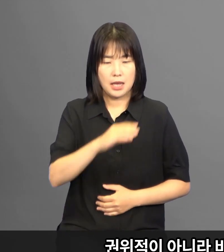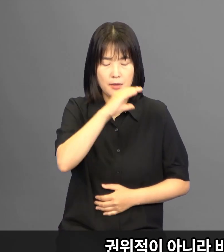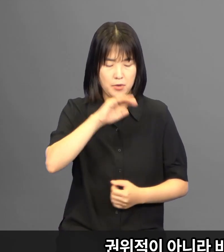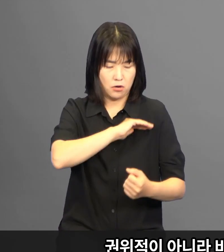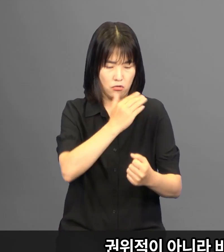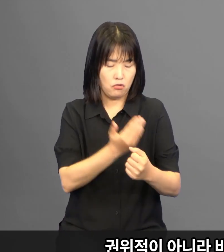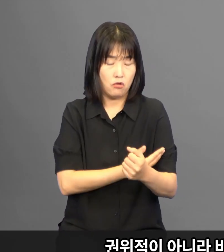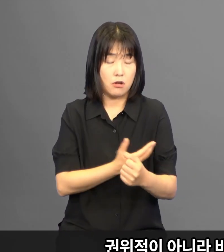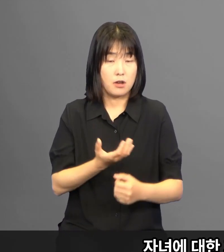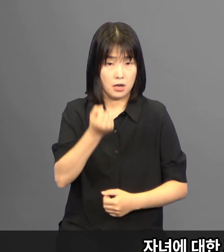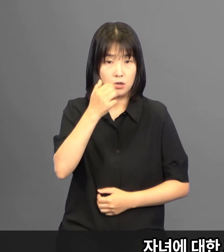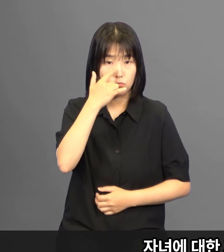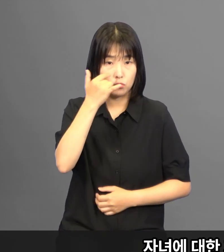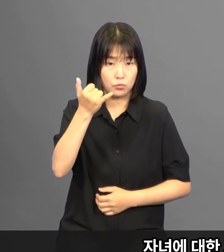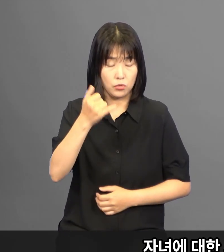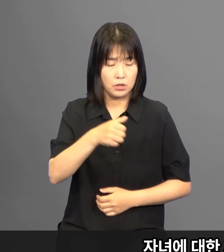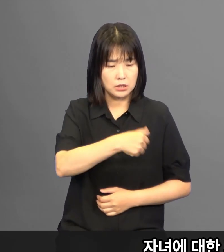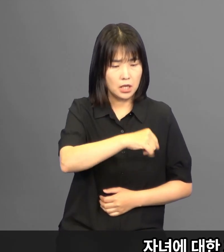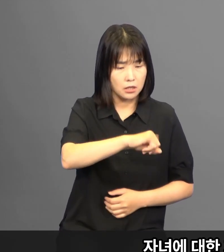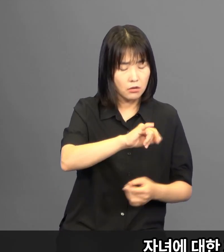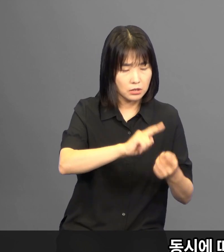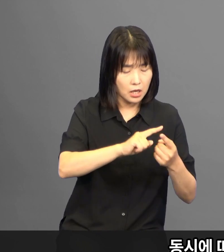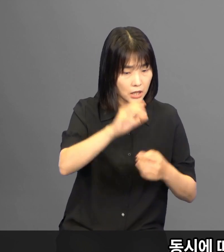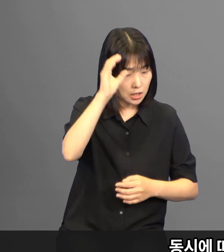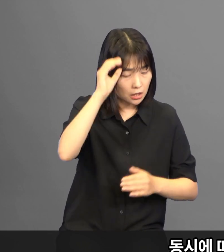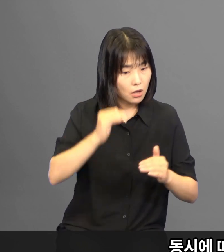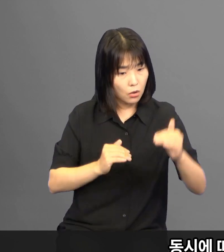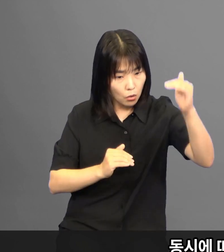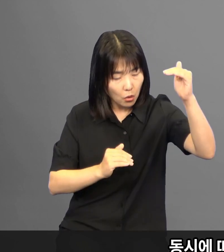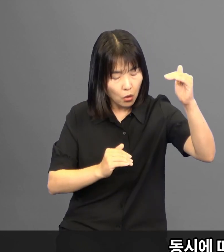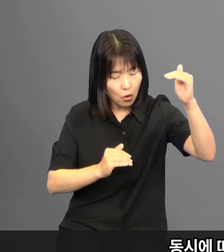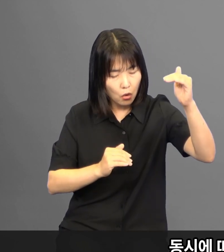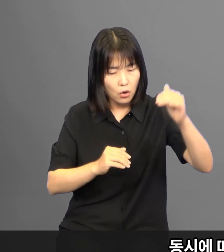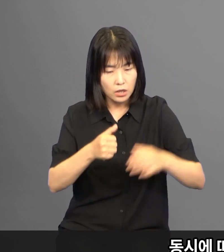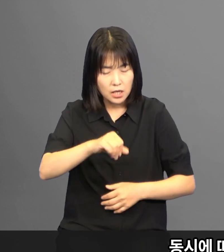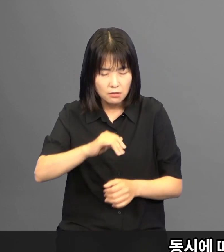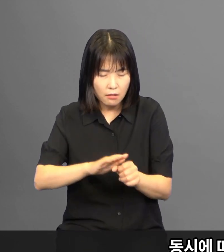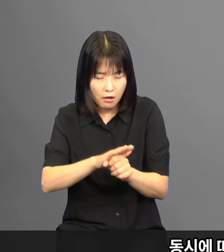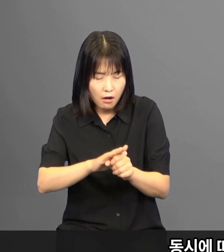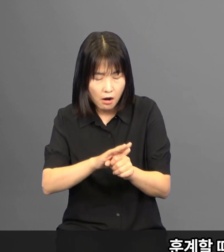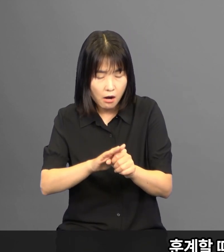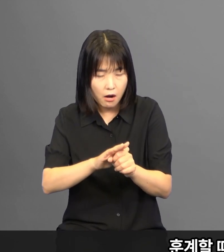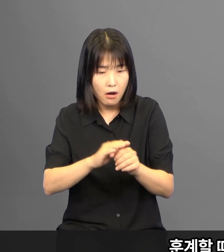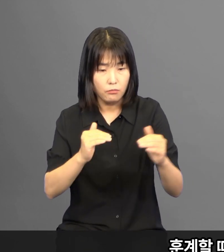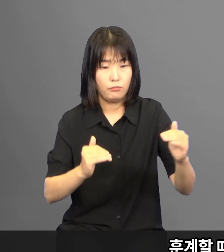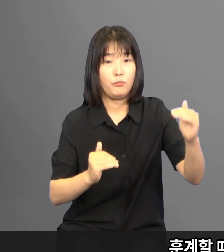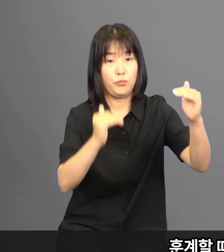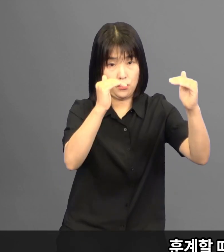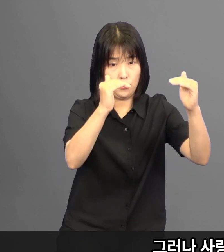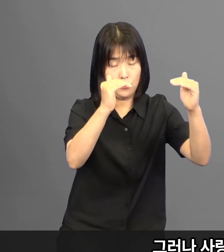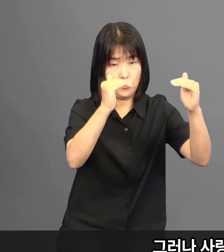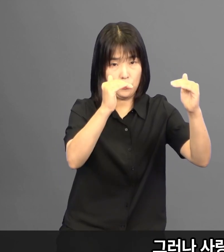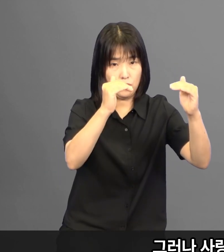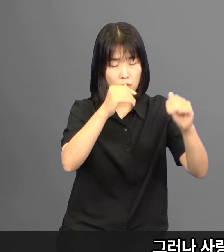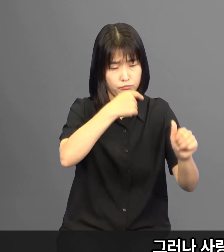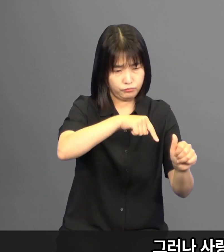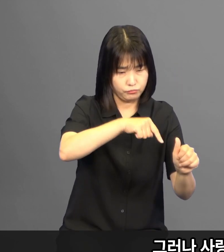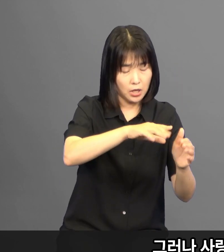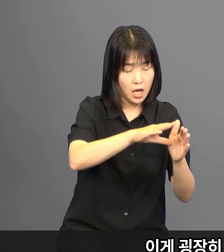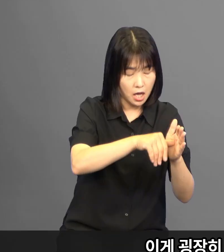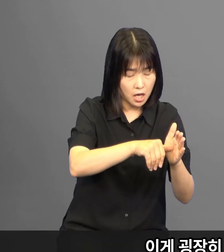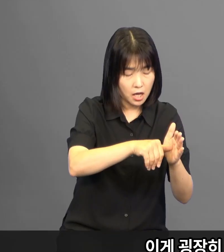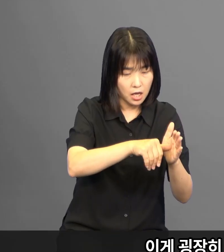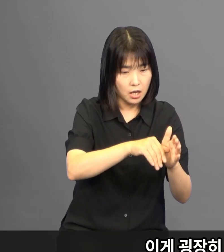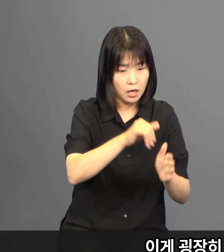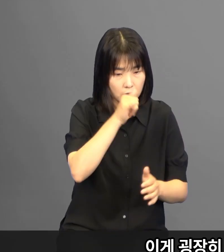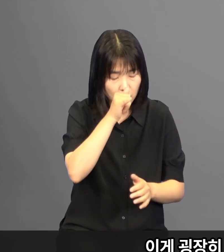있는 부모예요. 자녀에 대한 기대 수준이 높고요, 동시에 따스함도 높아서 훈계할 때는 훈계하지만 그러나 사랑으로 품는